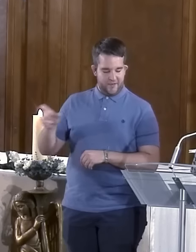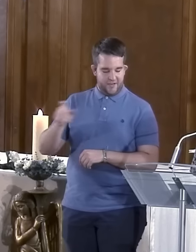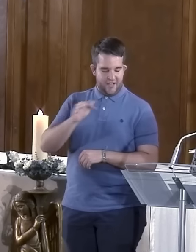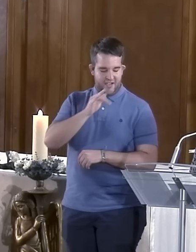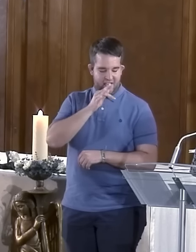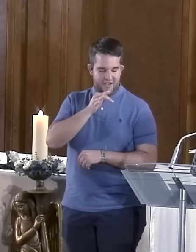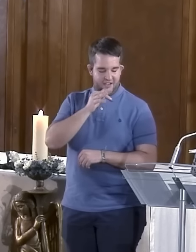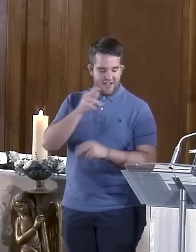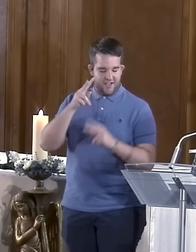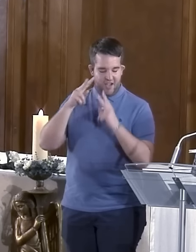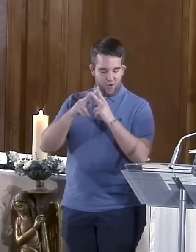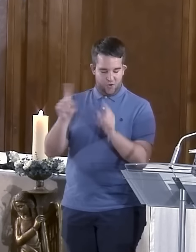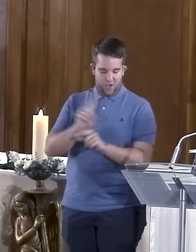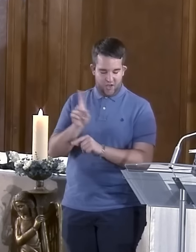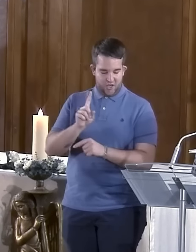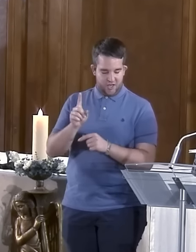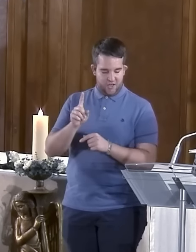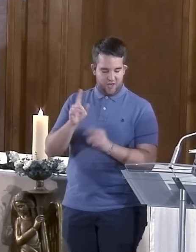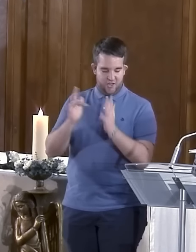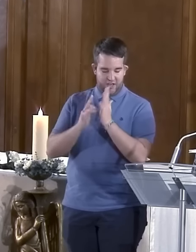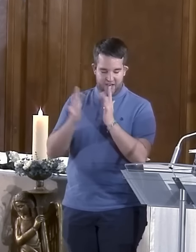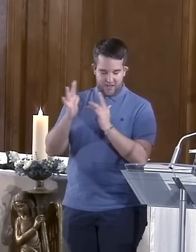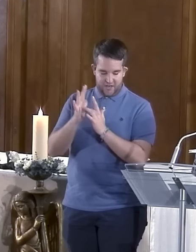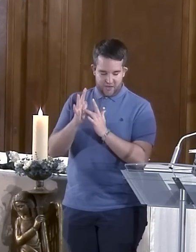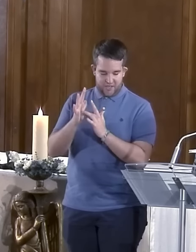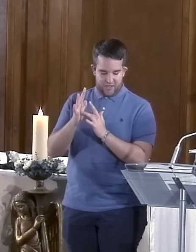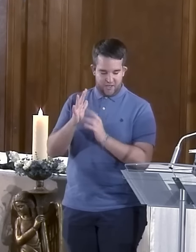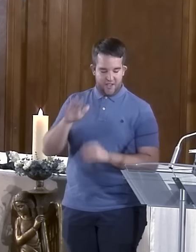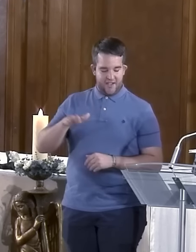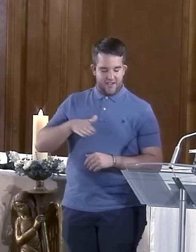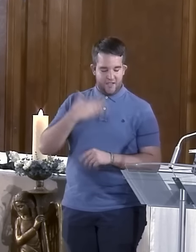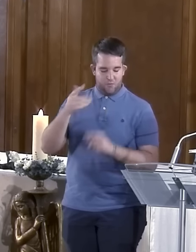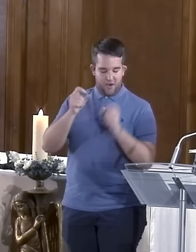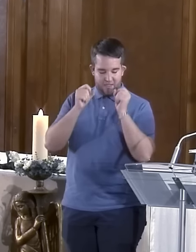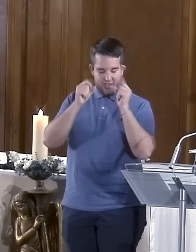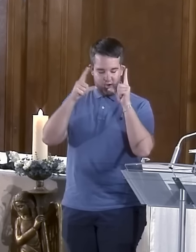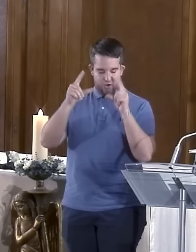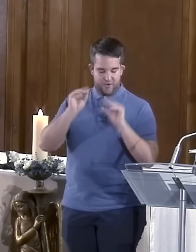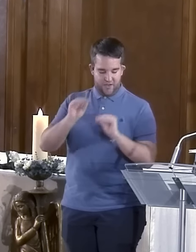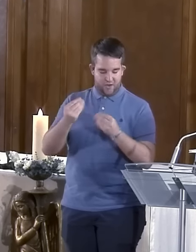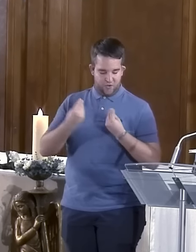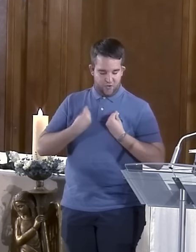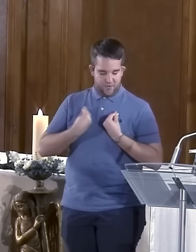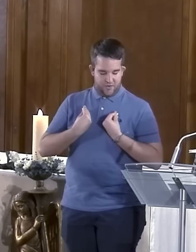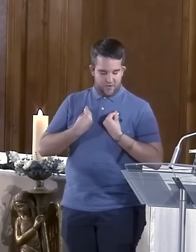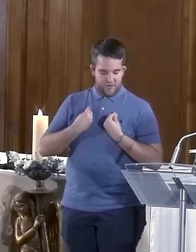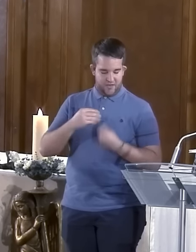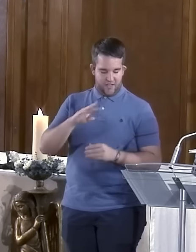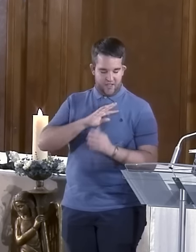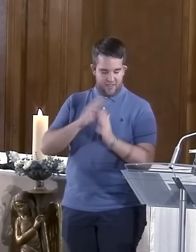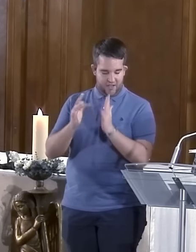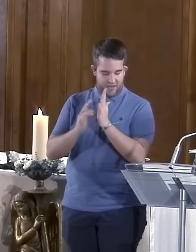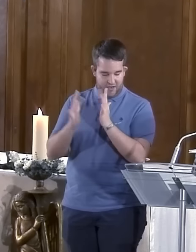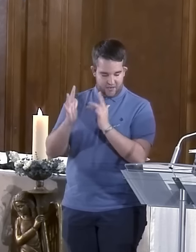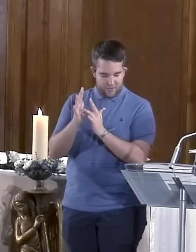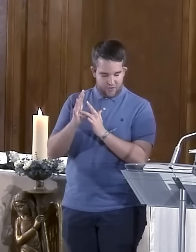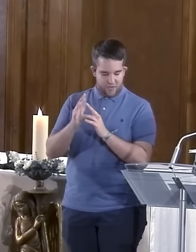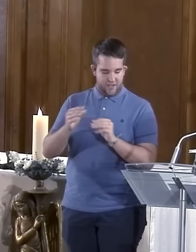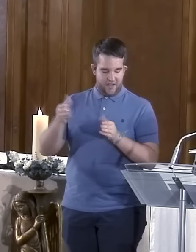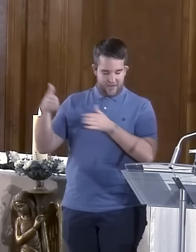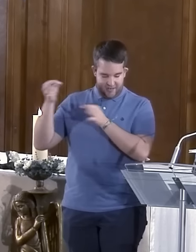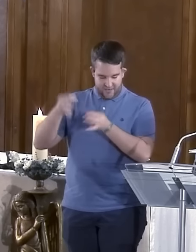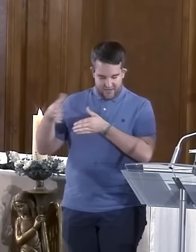Por los países y personas que aún no han conocido a Jesucristo, que puedan descubrir en sus vidas a